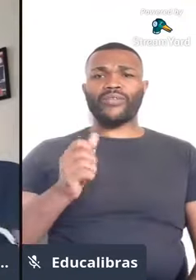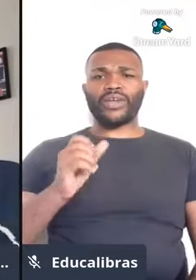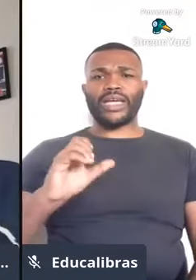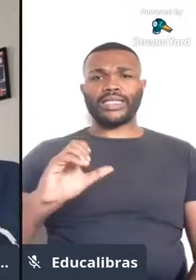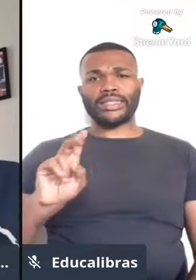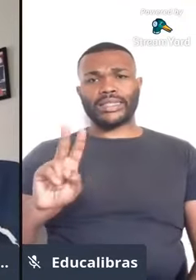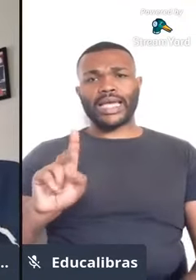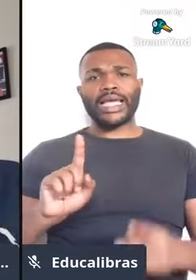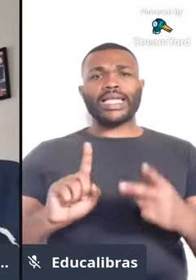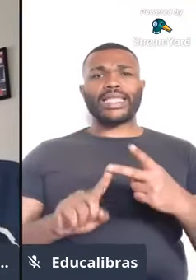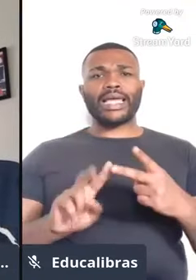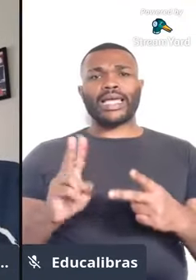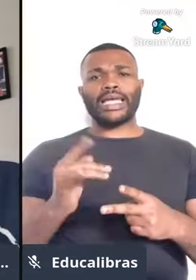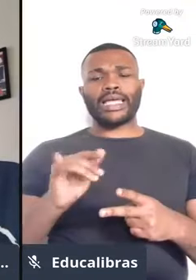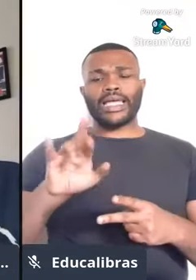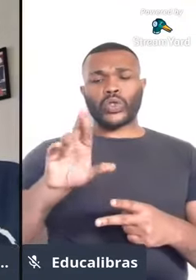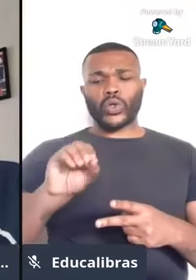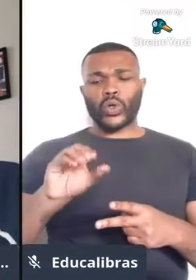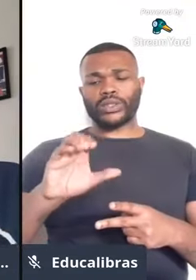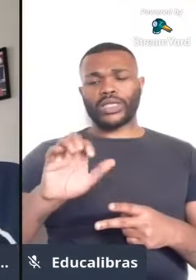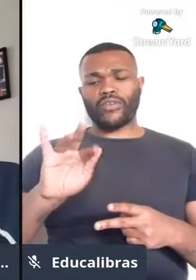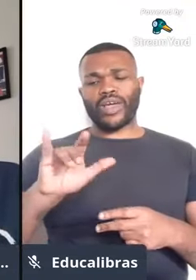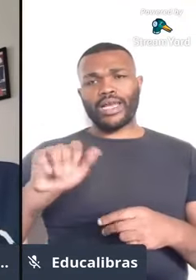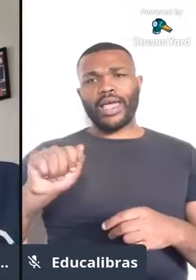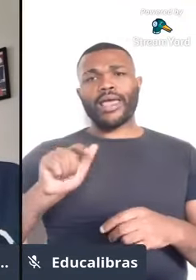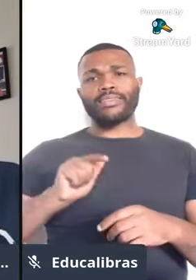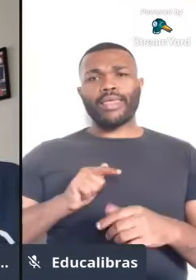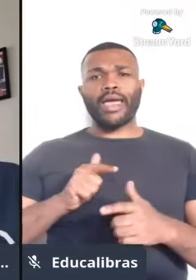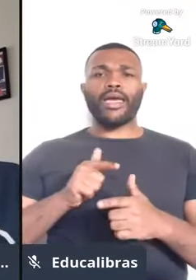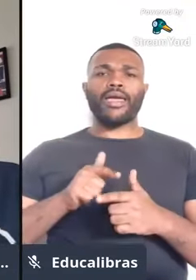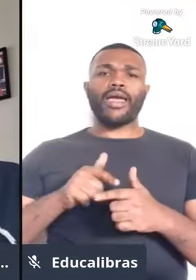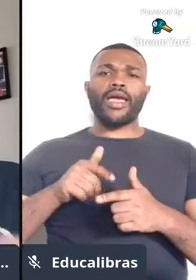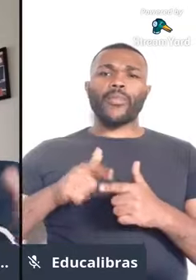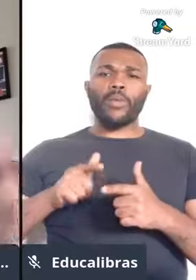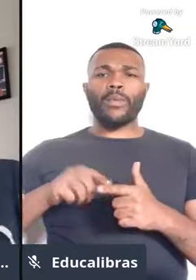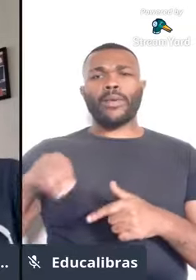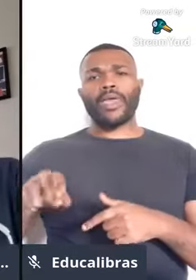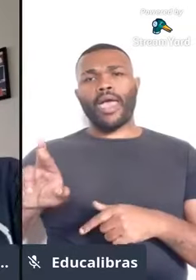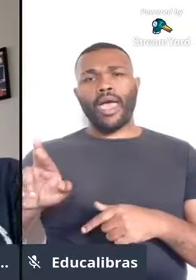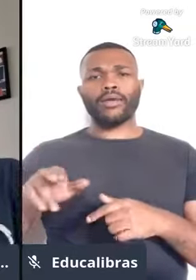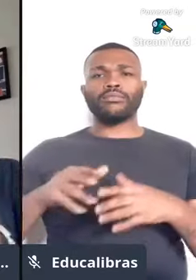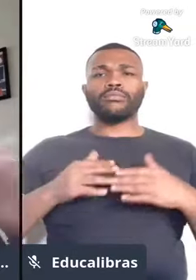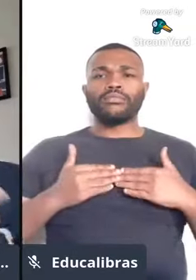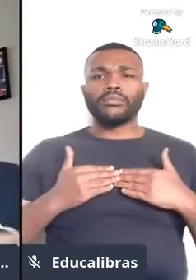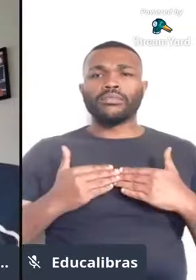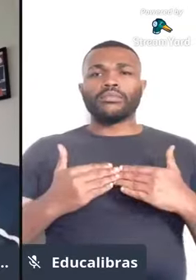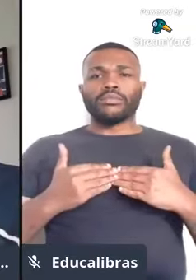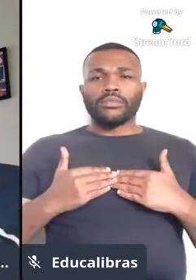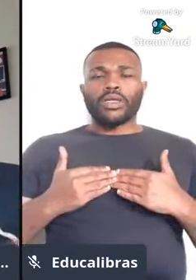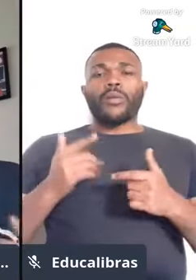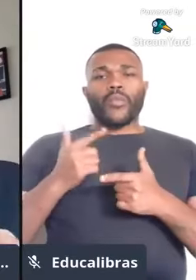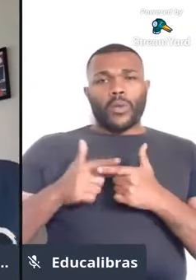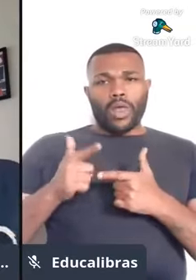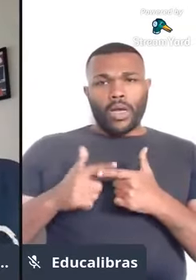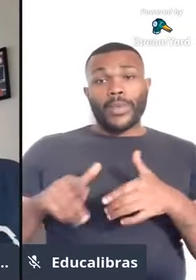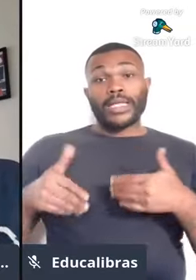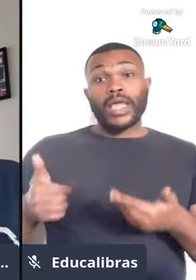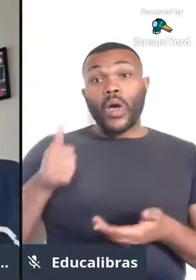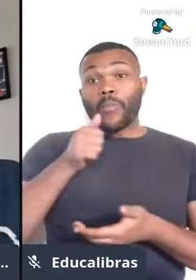restrições severas de mobilidade, problemas respiratórios graves e tudo mais. A minha esposa, ela se dedica a cuidar da